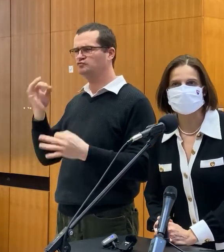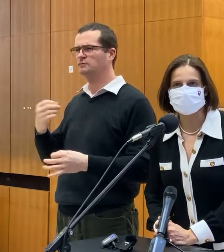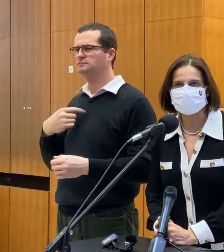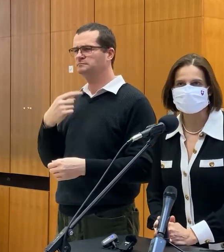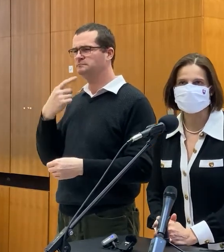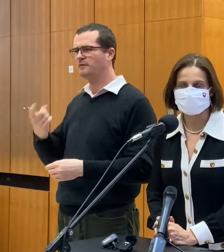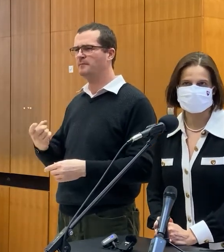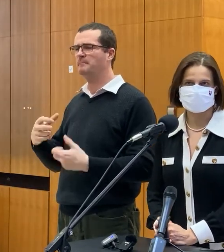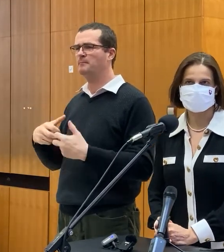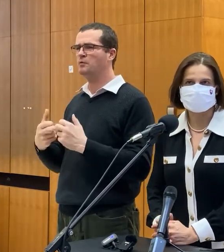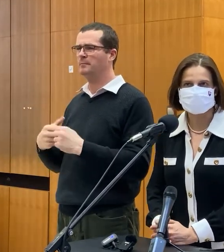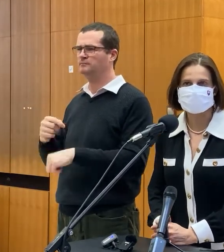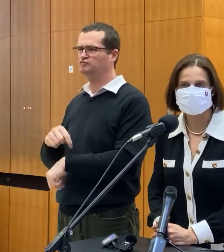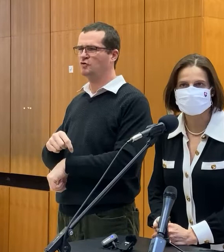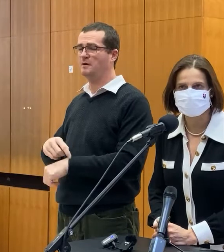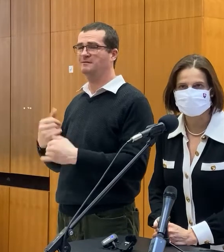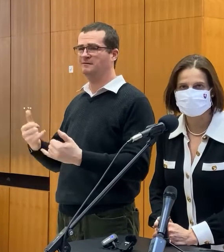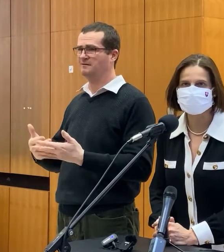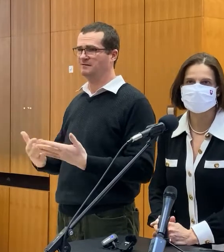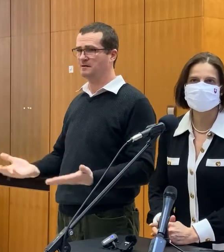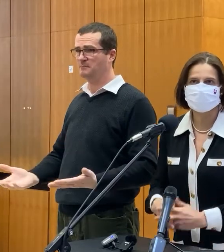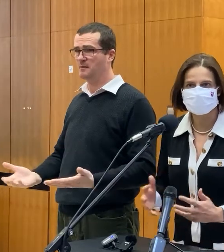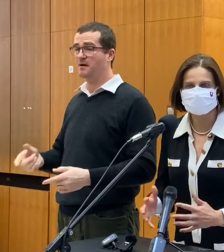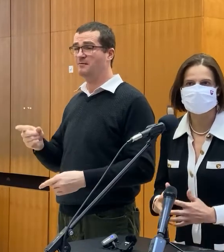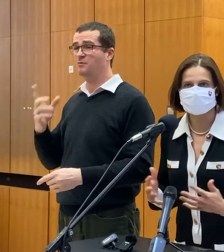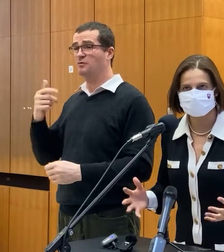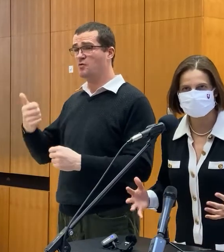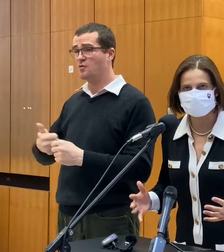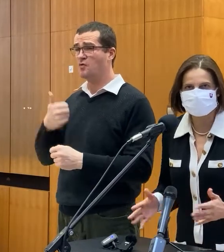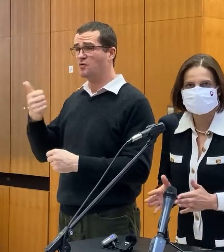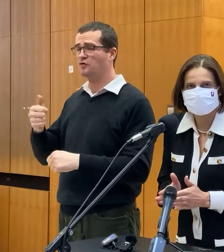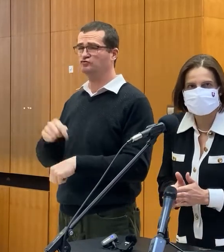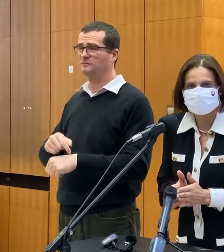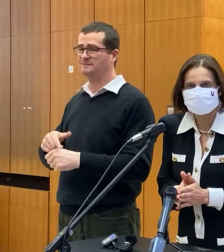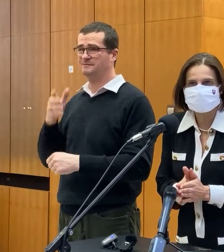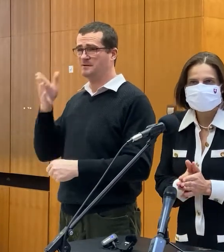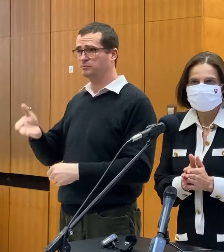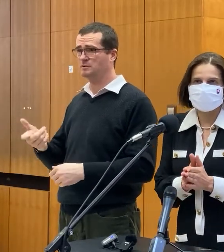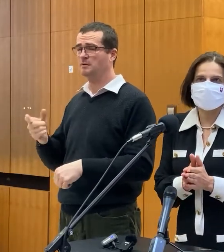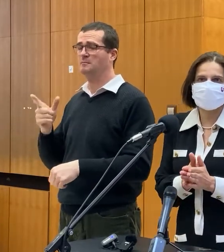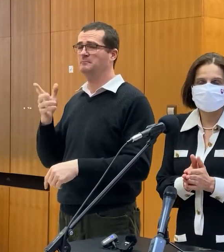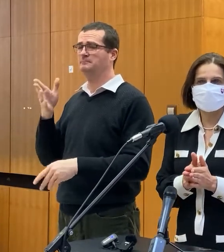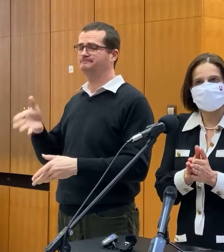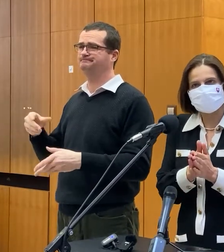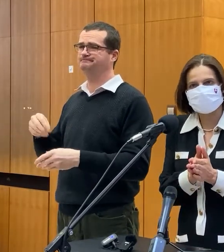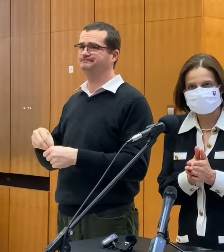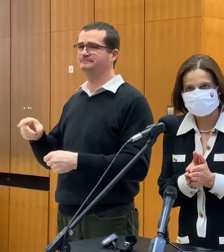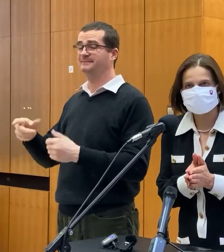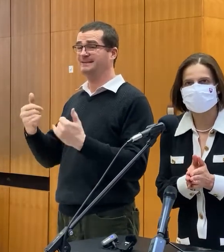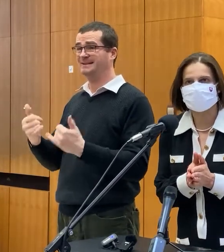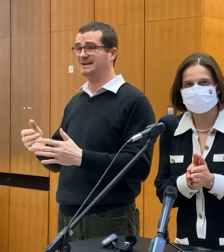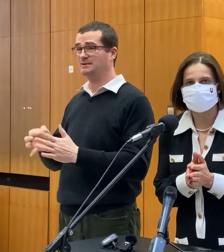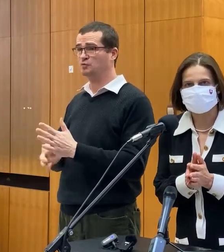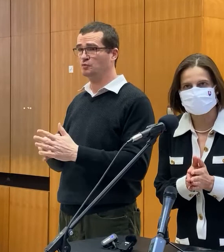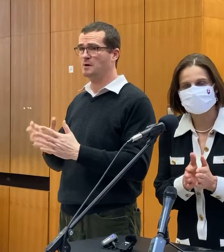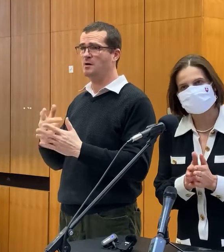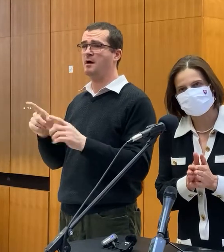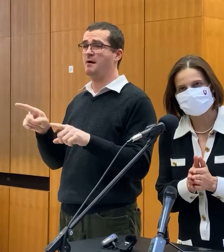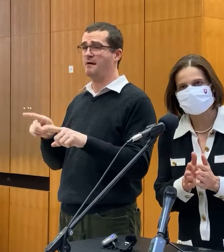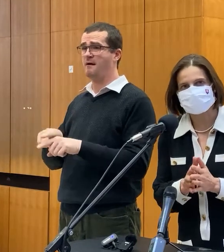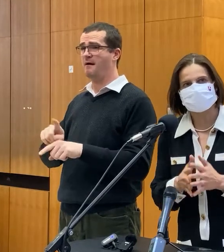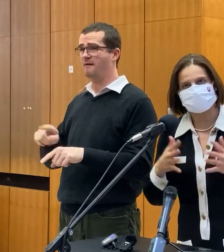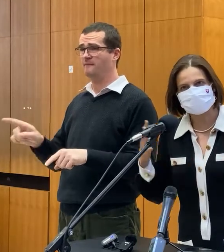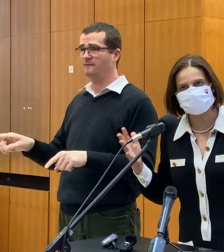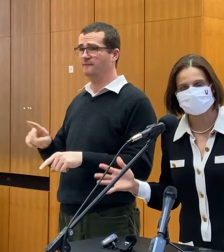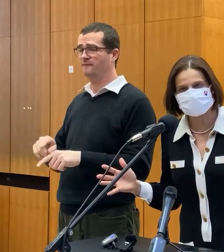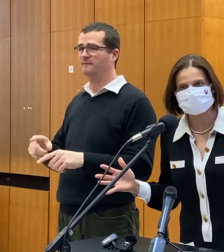Úprimne podľa mňa problém je ten čas. Že proste ten čas nie je. Aj keď to bude o rok, ten čas nebude. Proste ten čas bude, ako v tomto tá situácia bude veľmi rovnaká. Ja vás